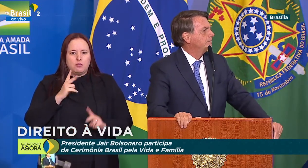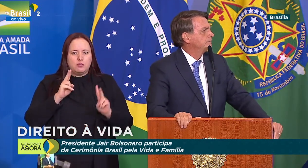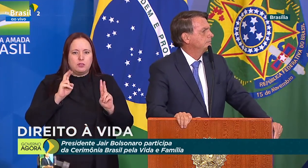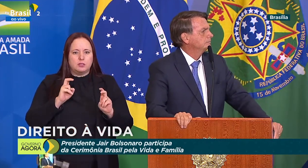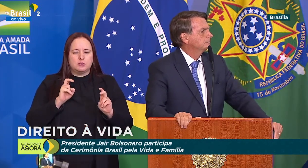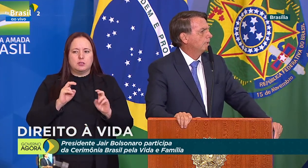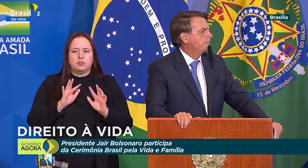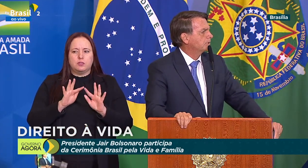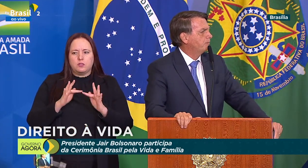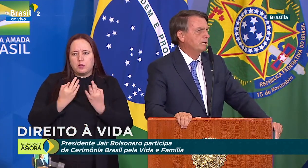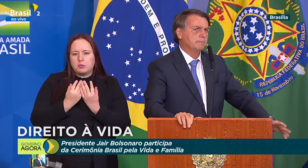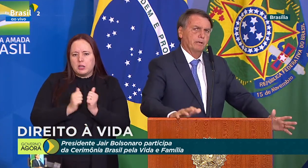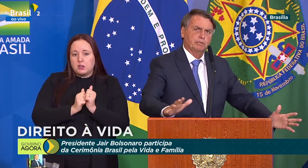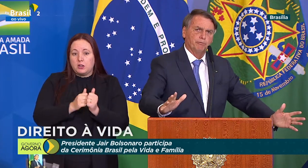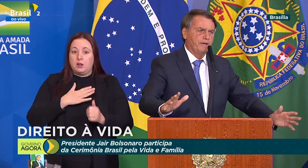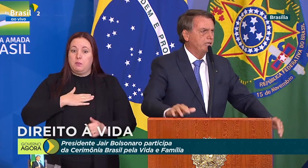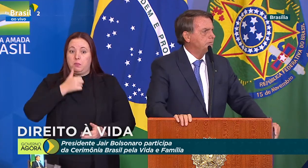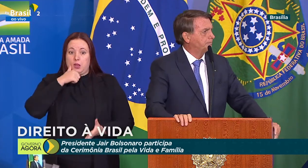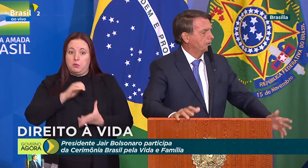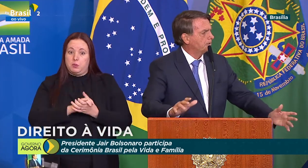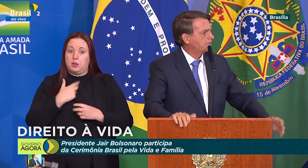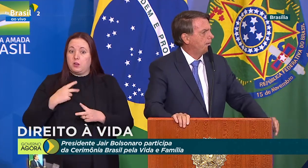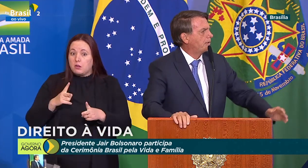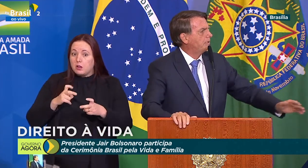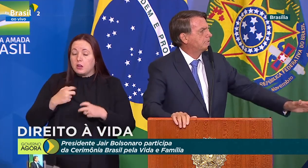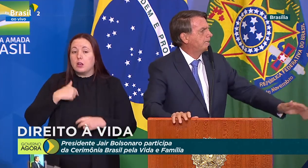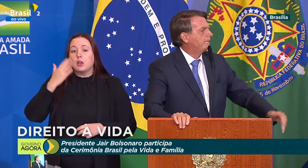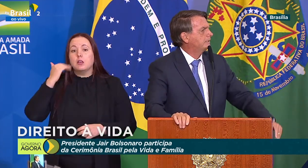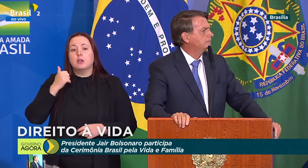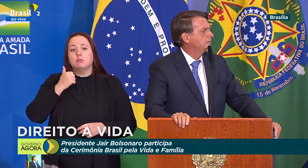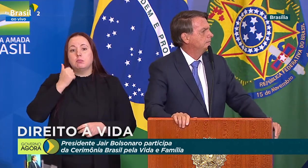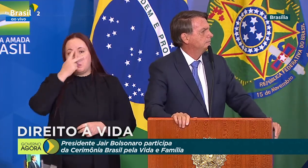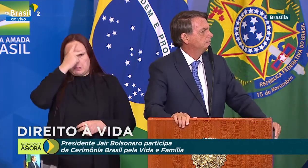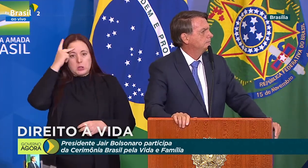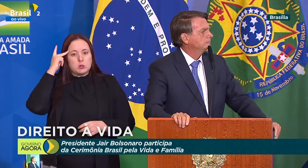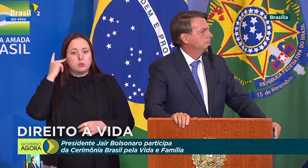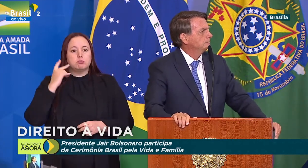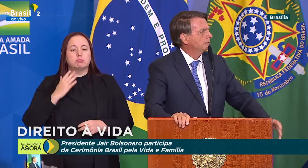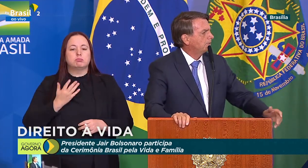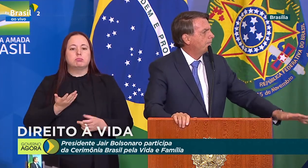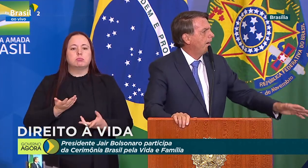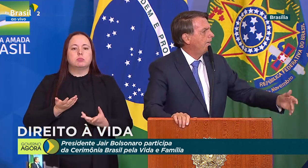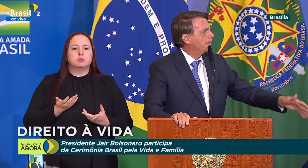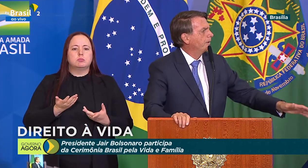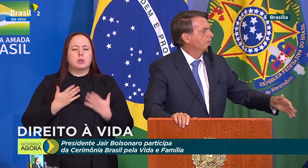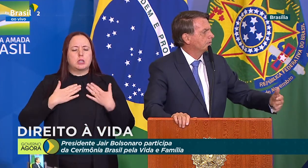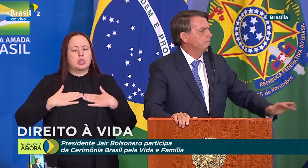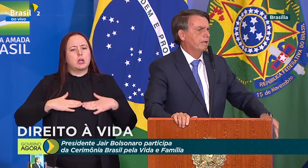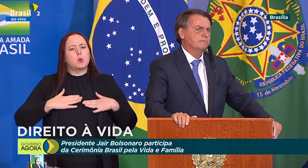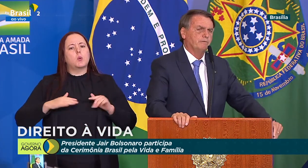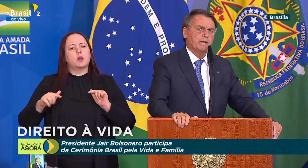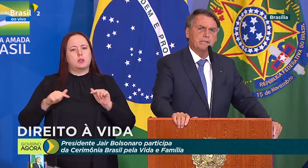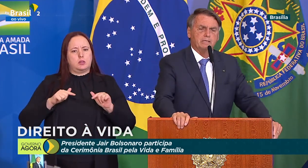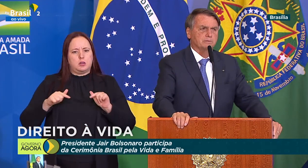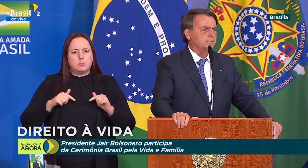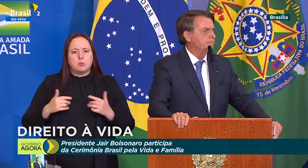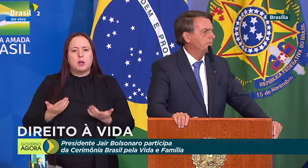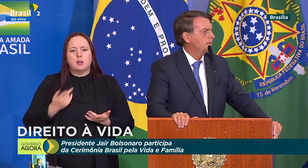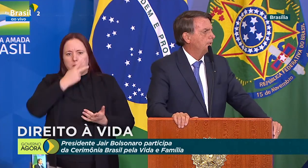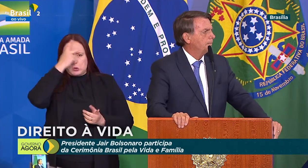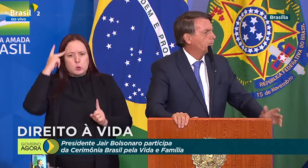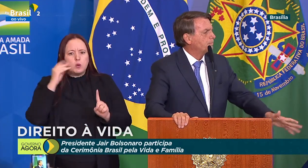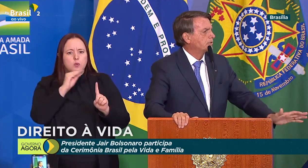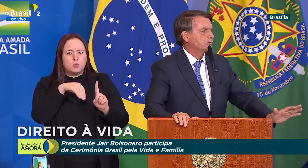parentes ao meu lado é a minha esposa pelo que eu vejo pelo que você é uma pessoa discreta que trabalha pelos menos